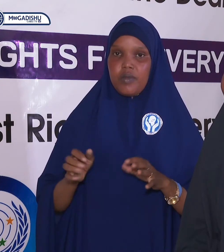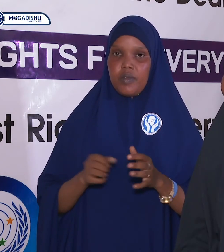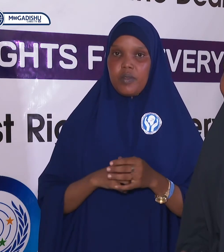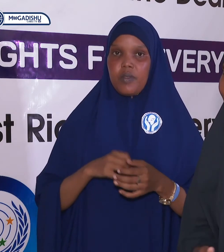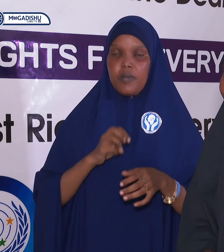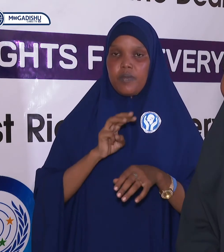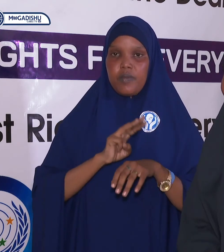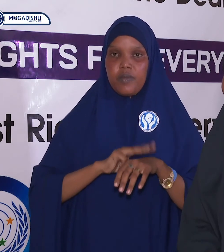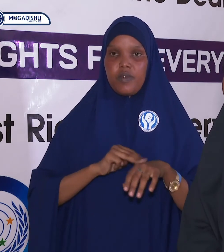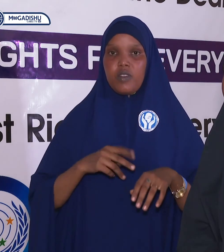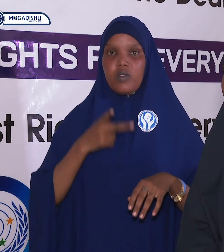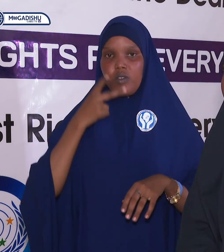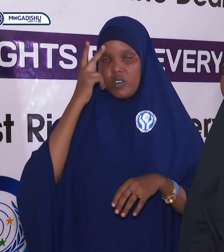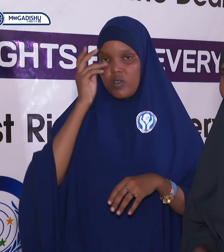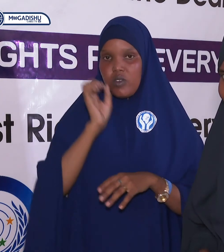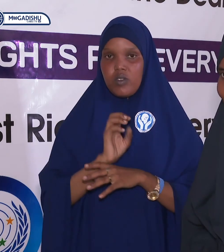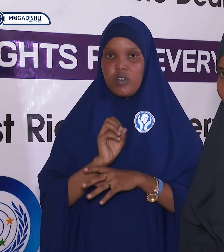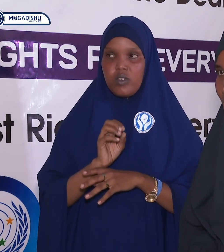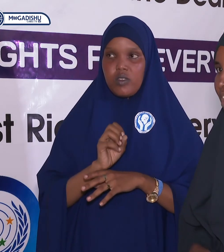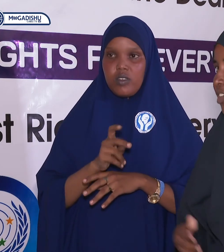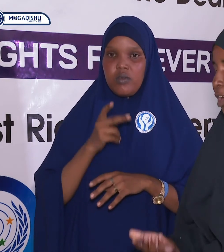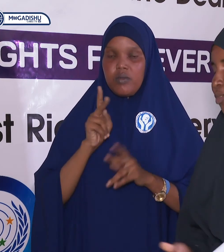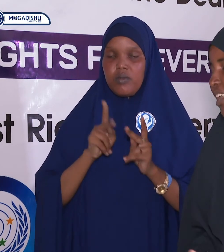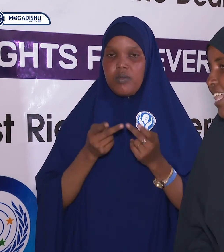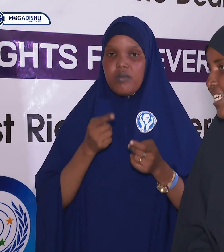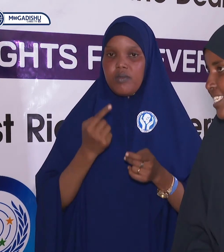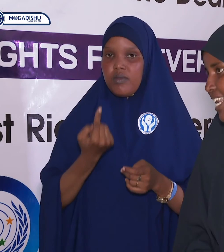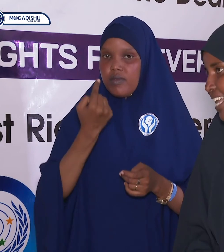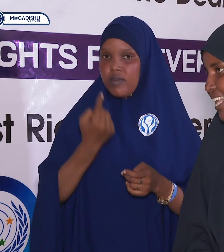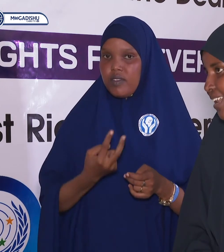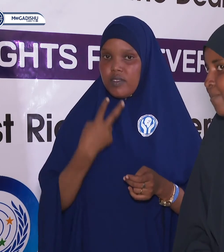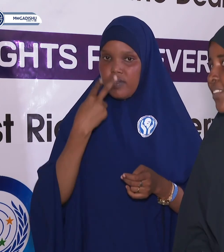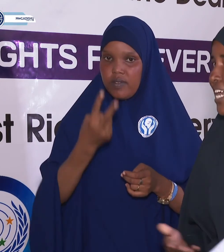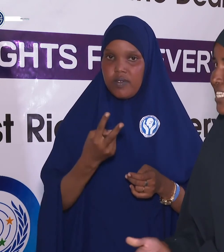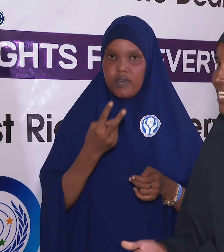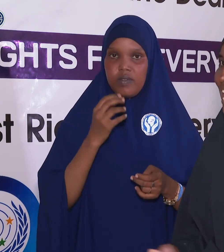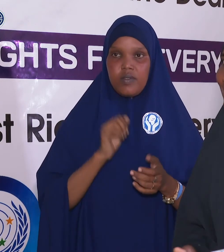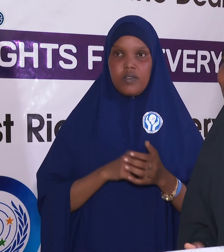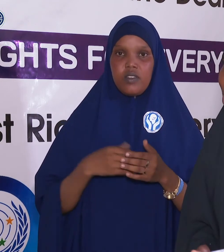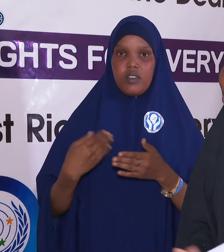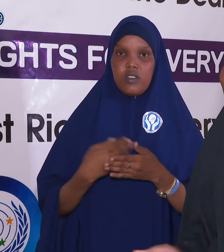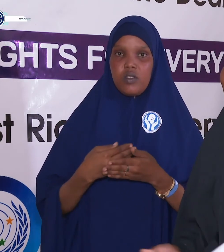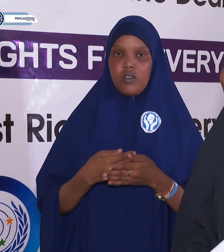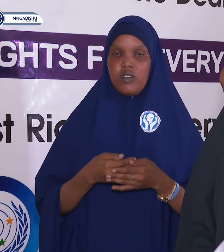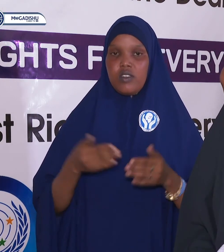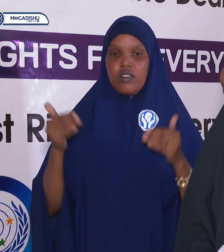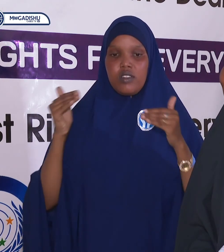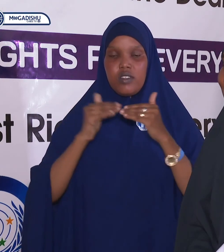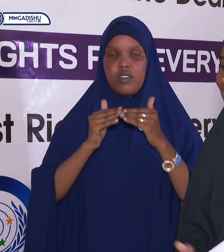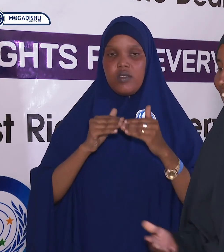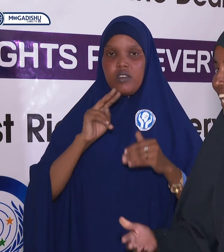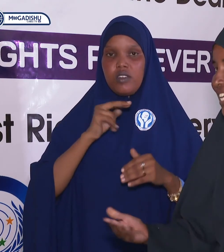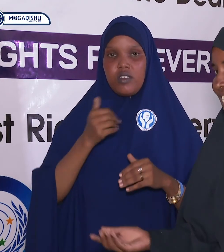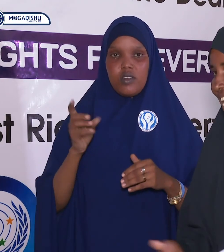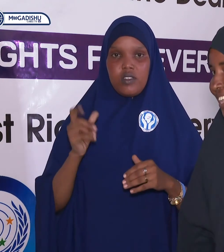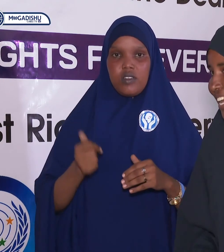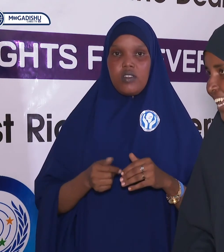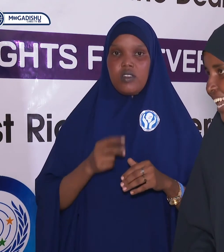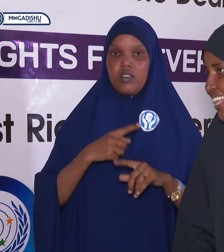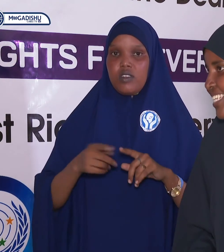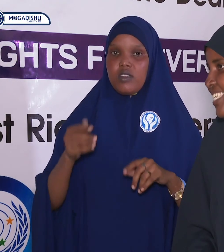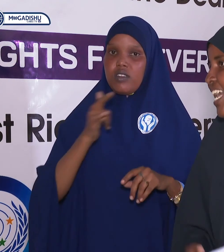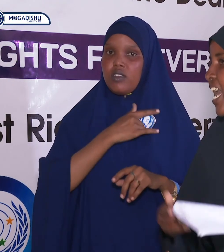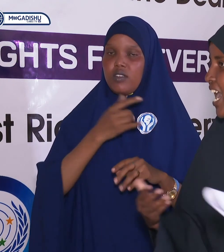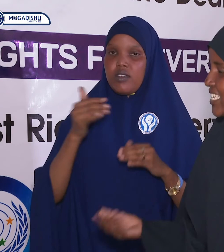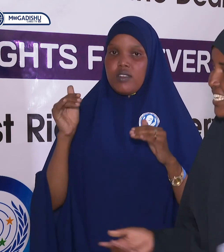ما يمش سكلي هدي أنفر إنه عندي لا والك عرض هذا سنامان حسن هذا وانو كاين جعل كسمني لكن حسن هذا